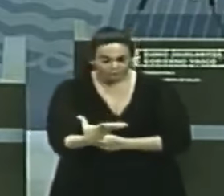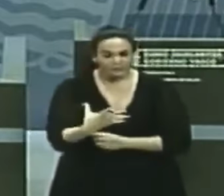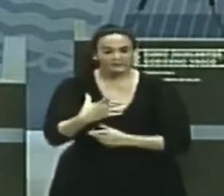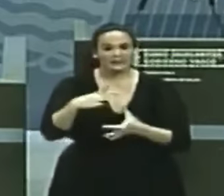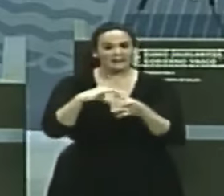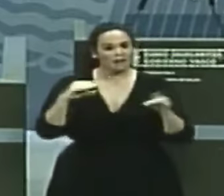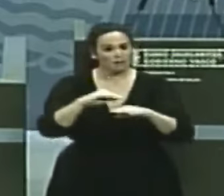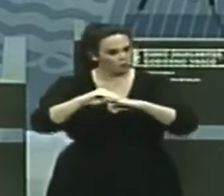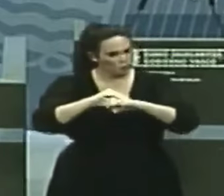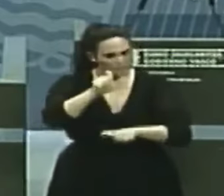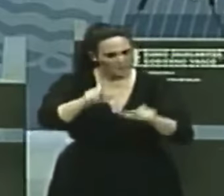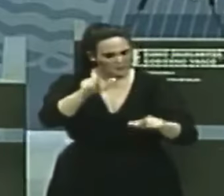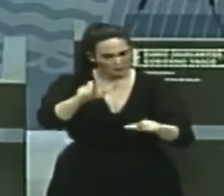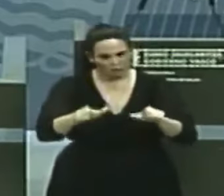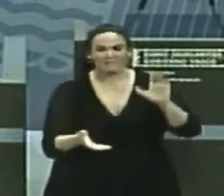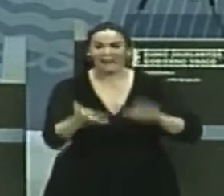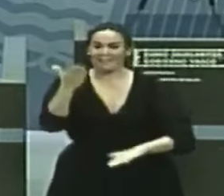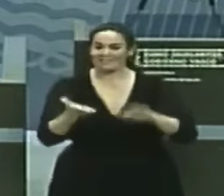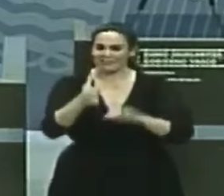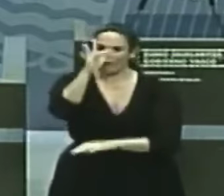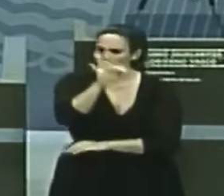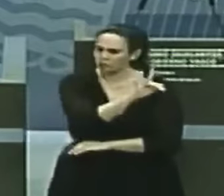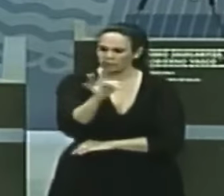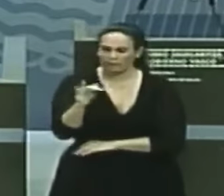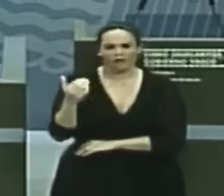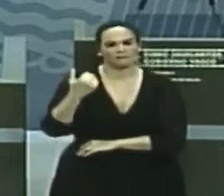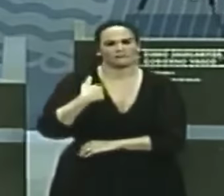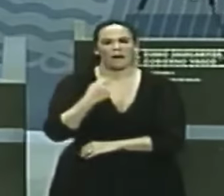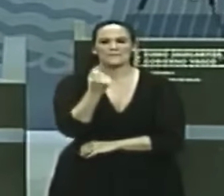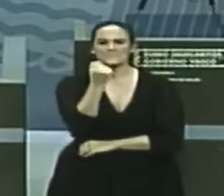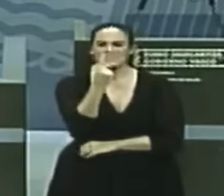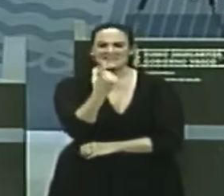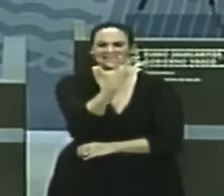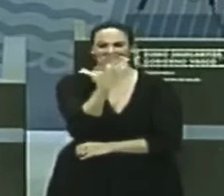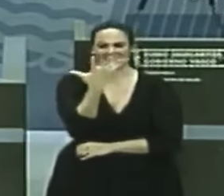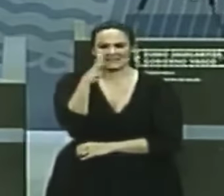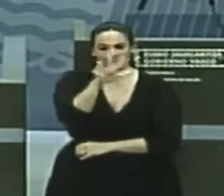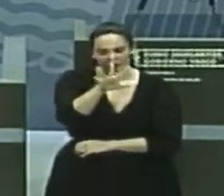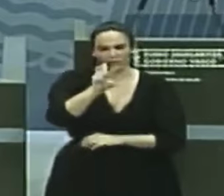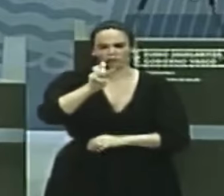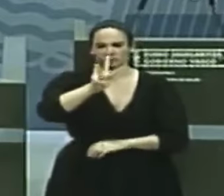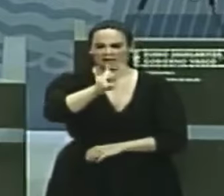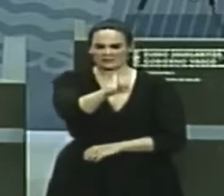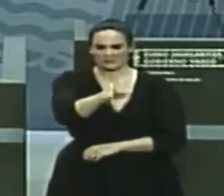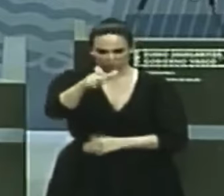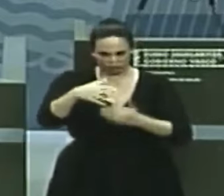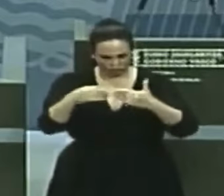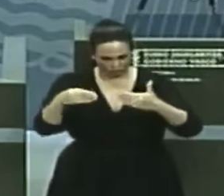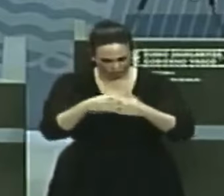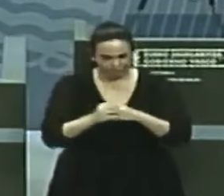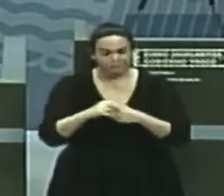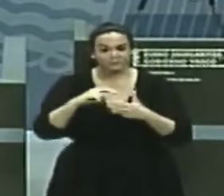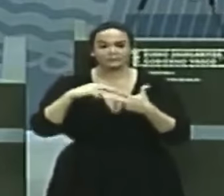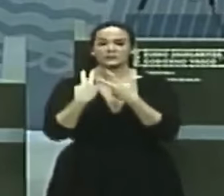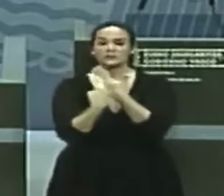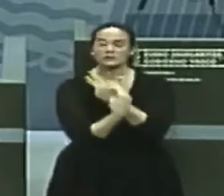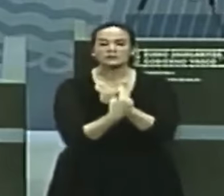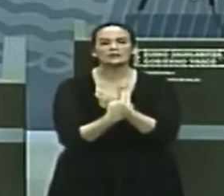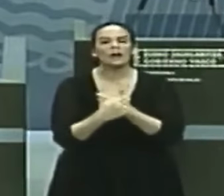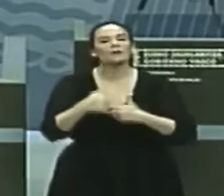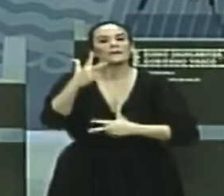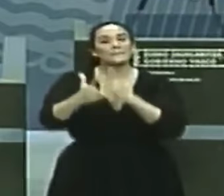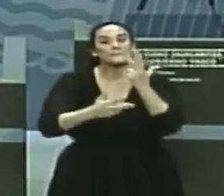y los dados de alta suman un total de 1500 tres pacientes euskadi insegura un et al aucas